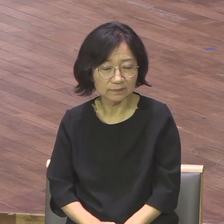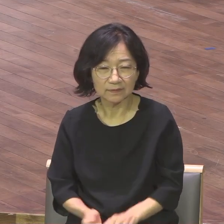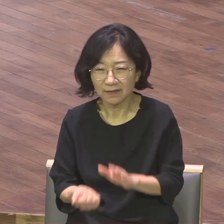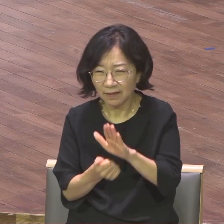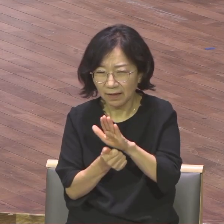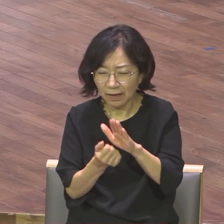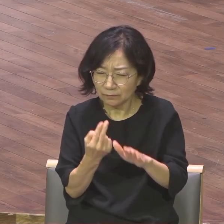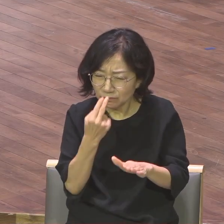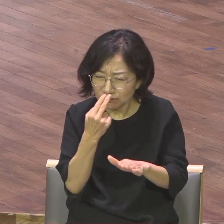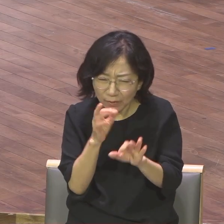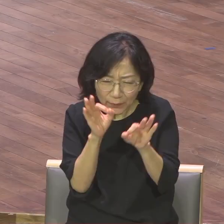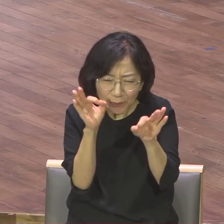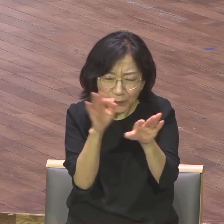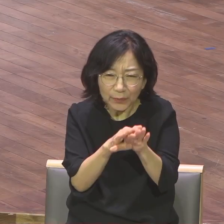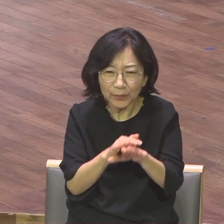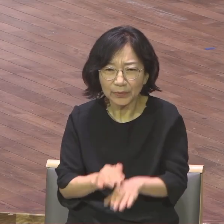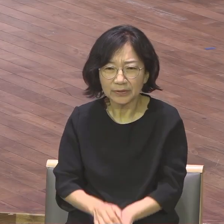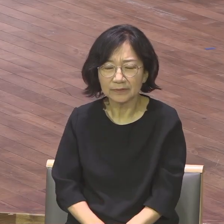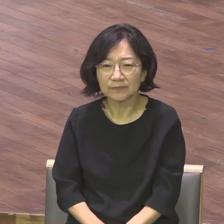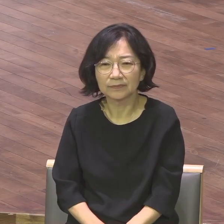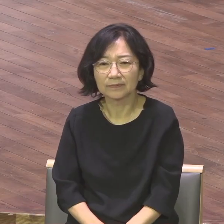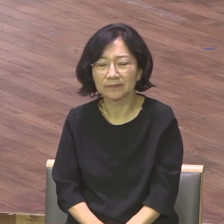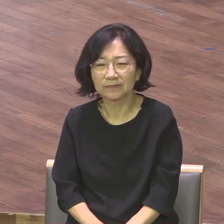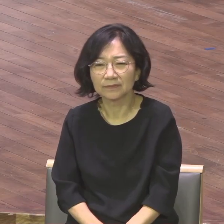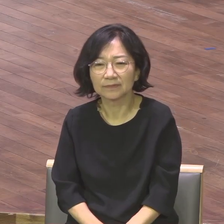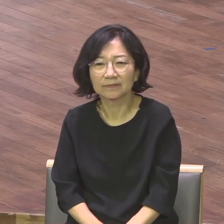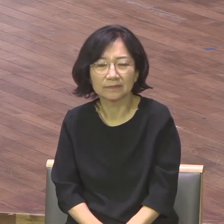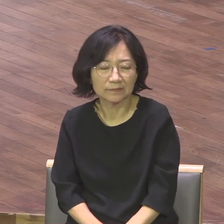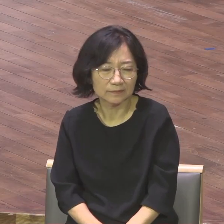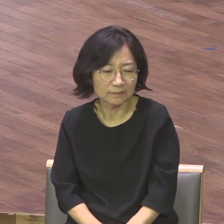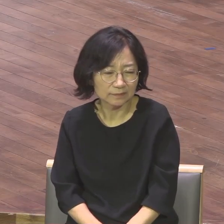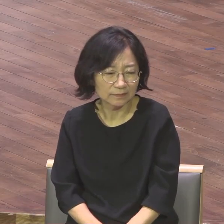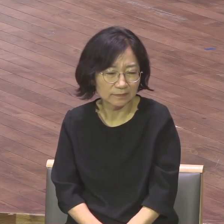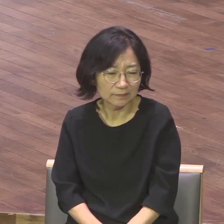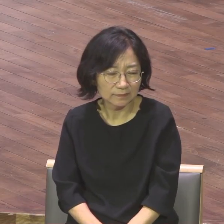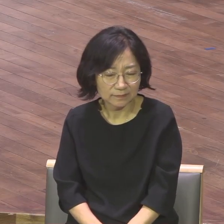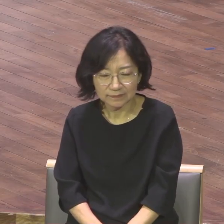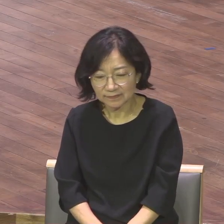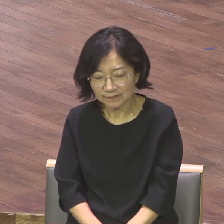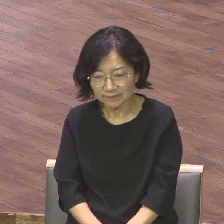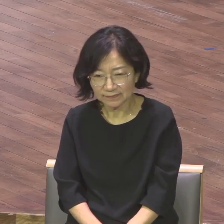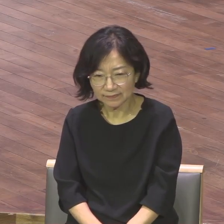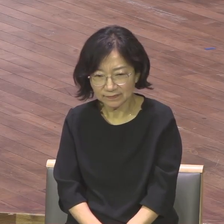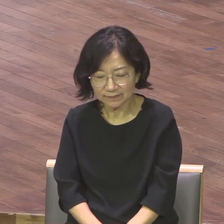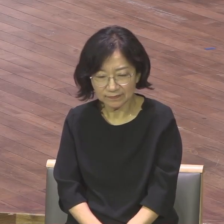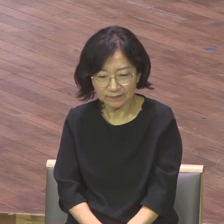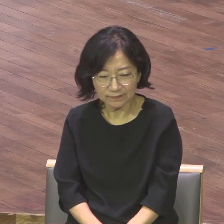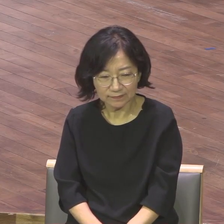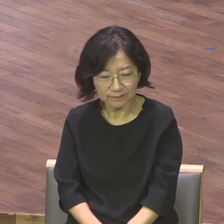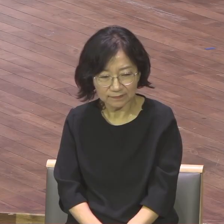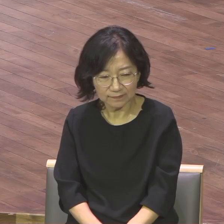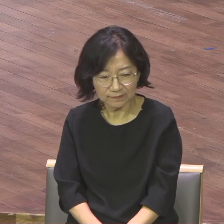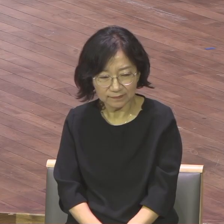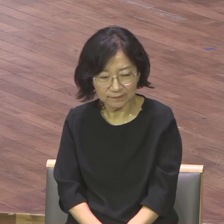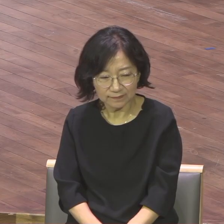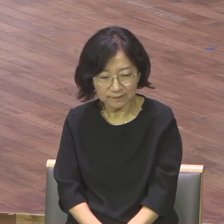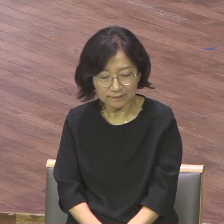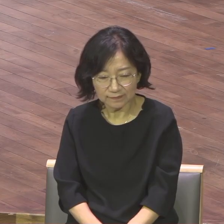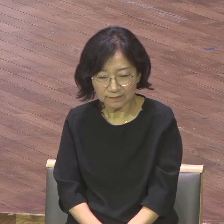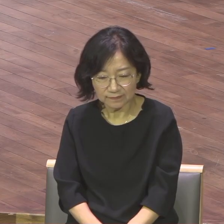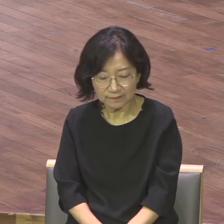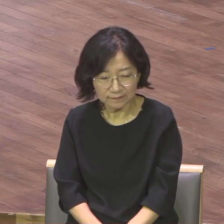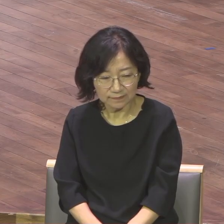산소망이 전혀 보이지 않는 그러한 상태를 말하죠. 세상에 많은 철학자들이